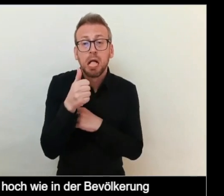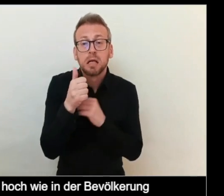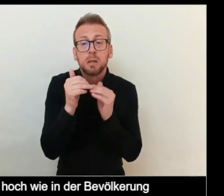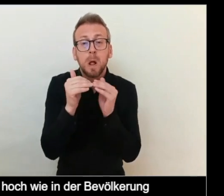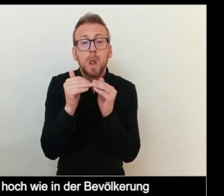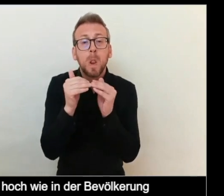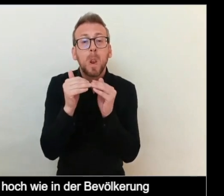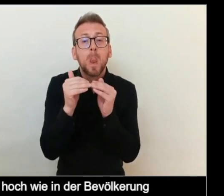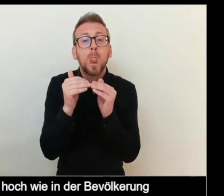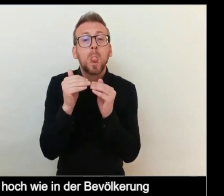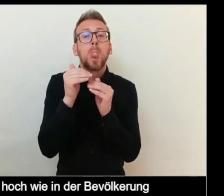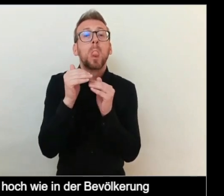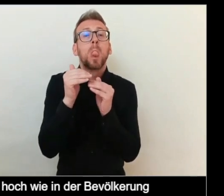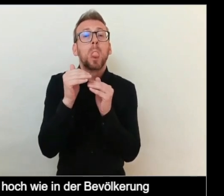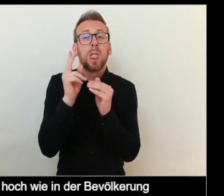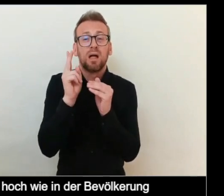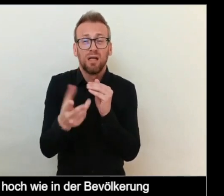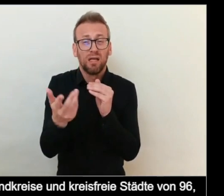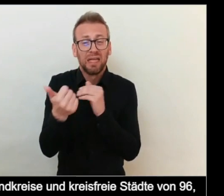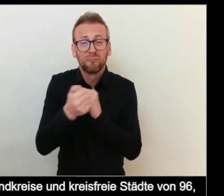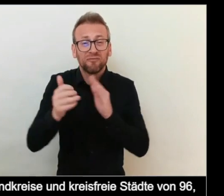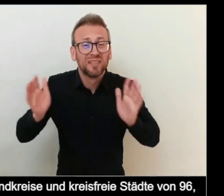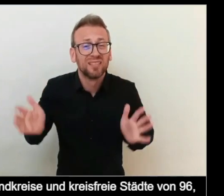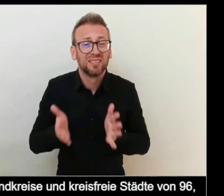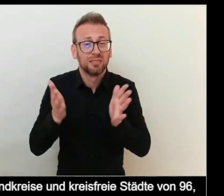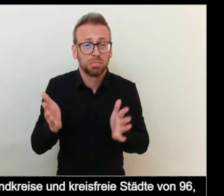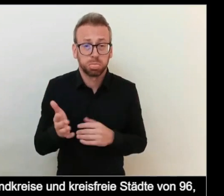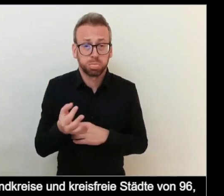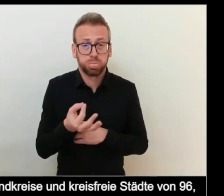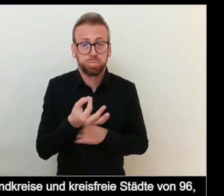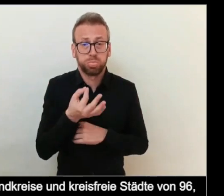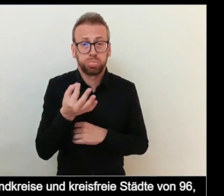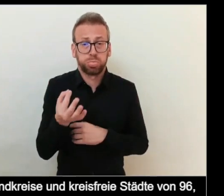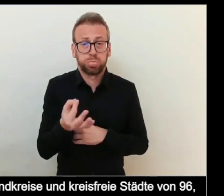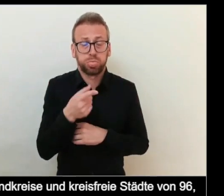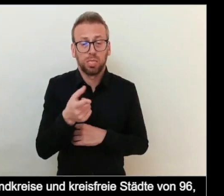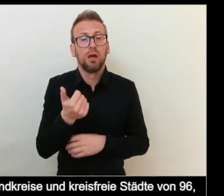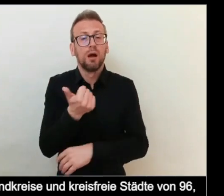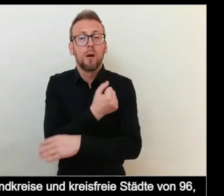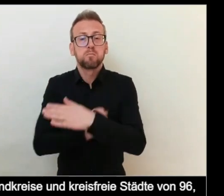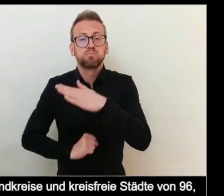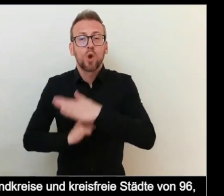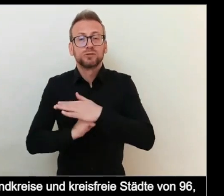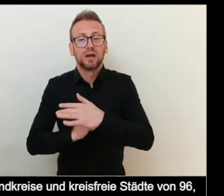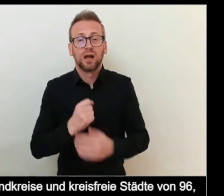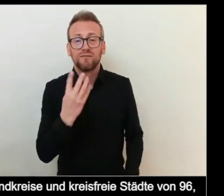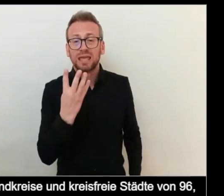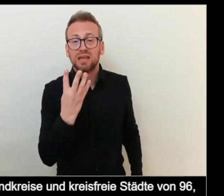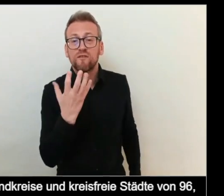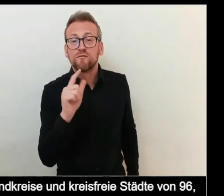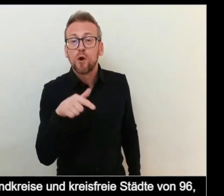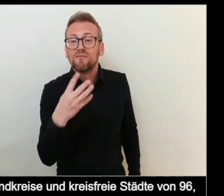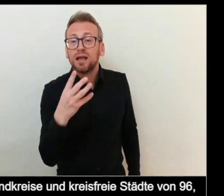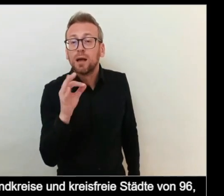die Pandemie ist nach wie vor noch in vollem Gange. Das Infektionsgeschehen ist nach wie vor hochdynamisch und die